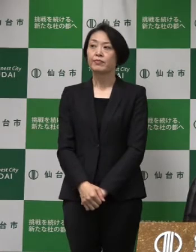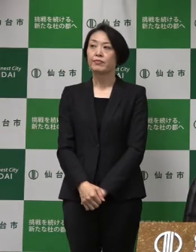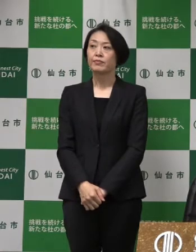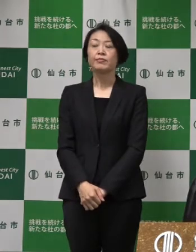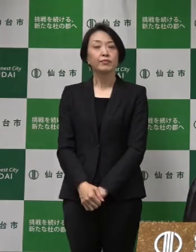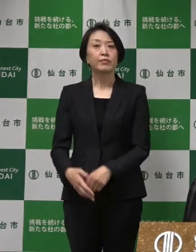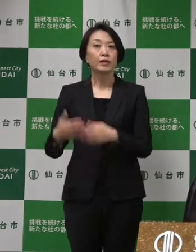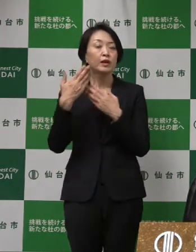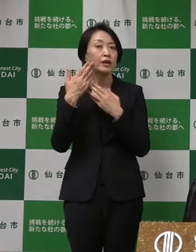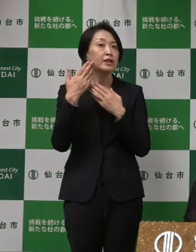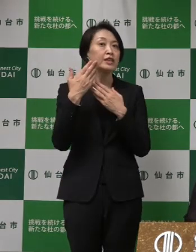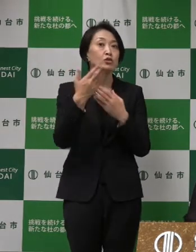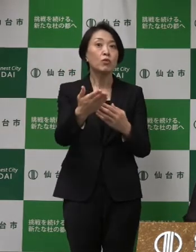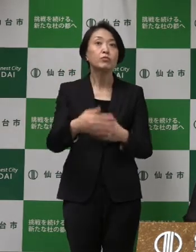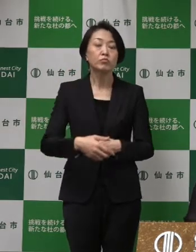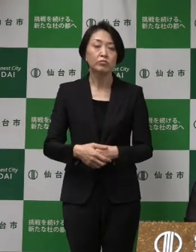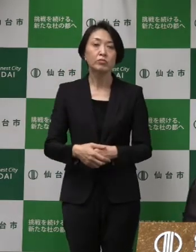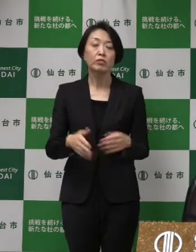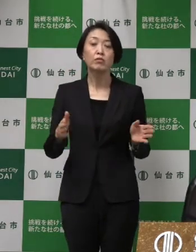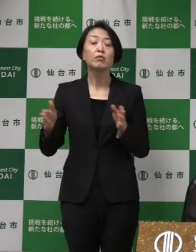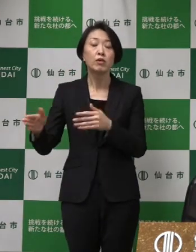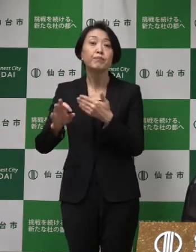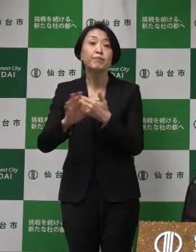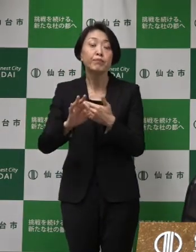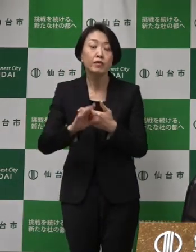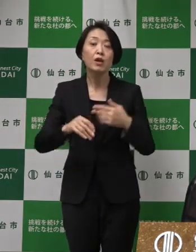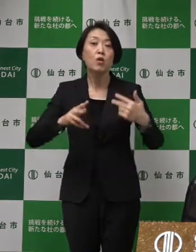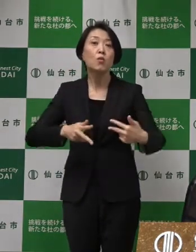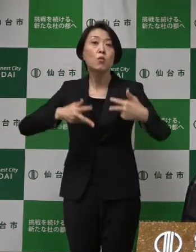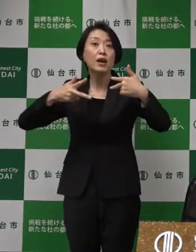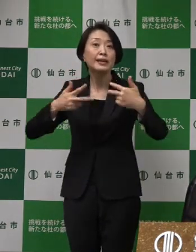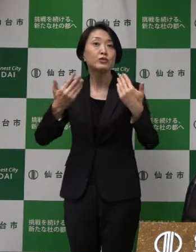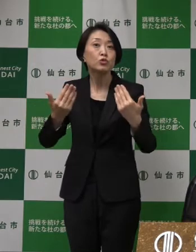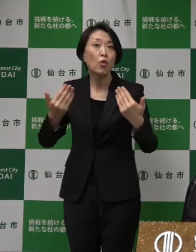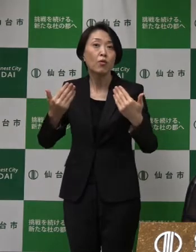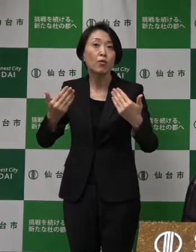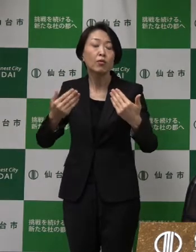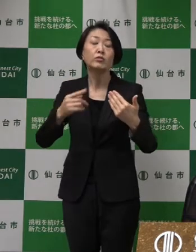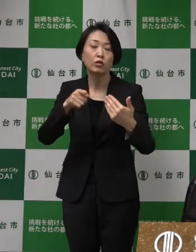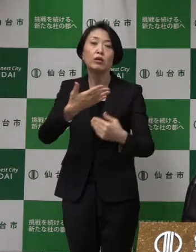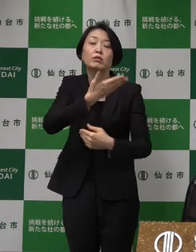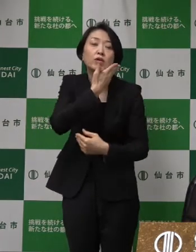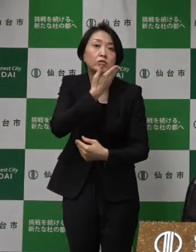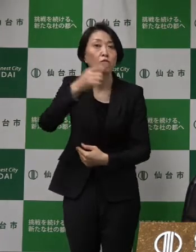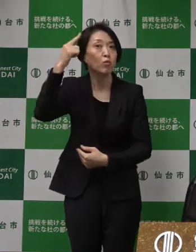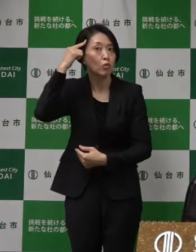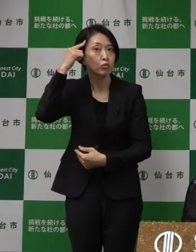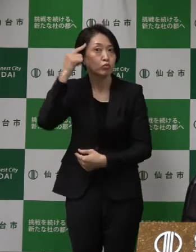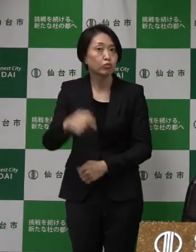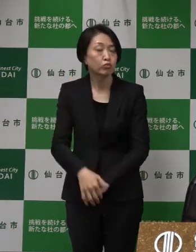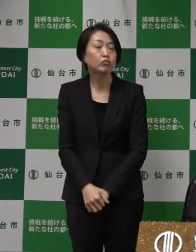そういった形になってくると、オンライン授業というのが、一つ、重要になってくるのかなと思うんですけ